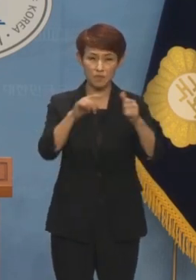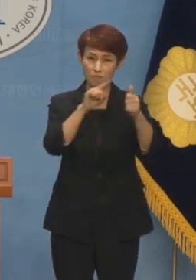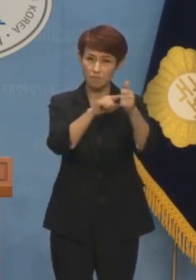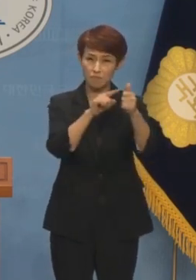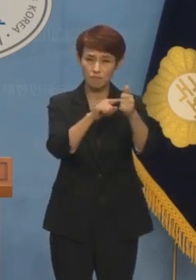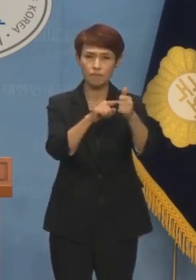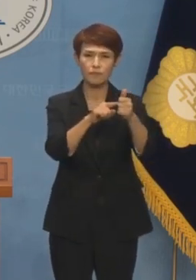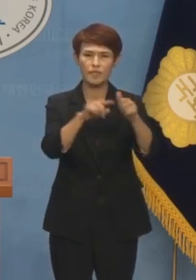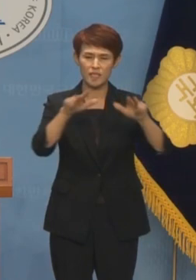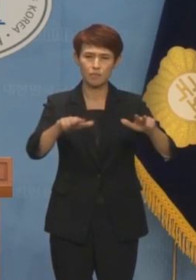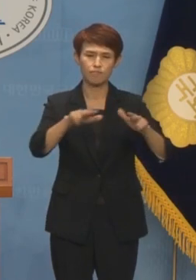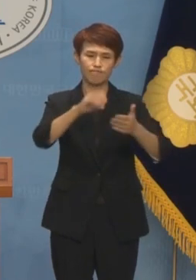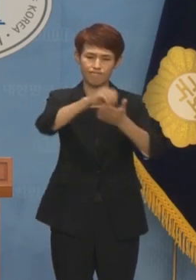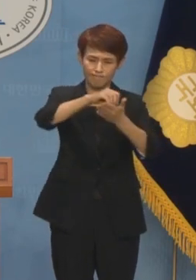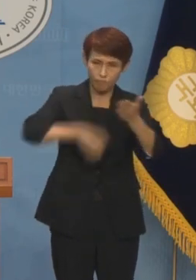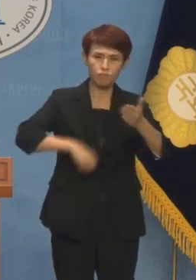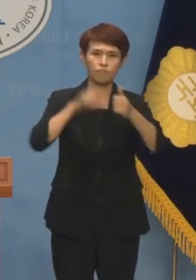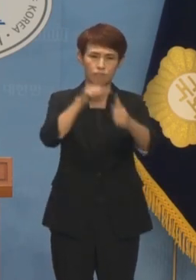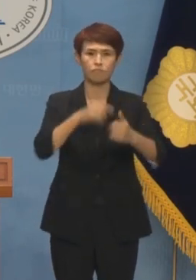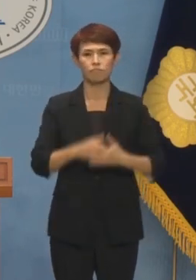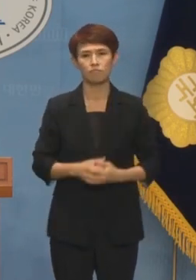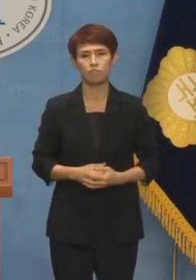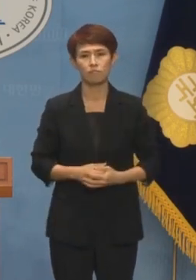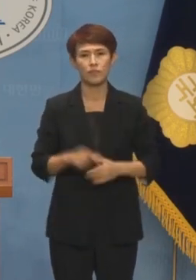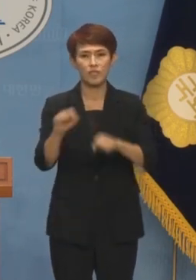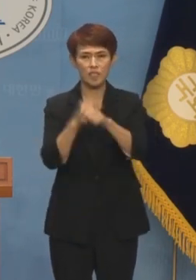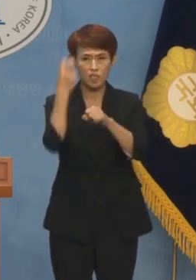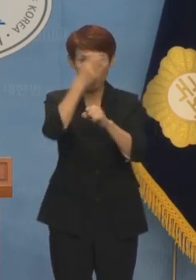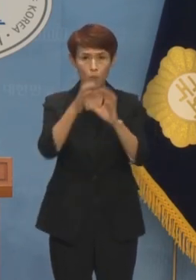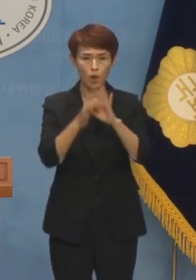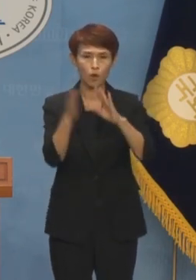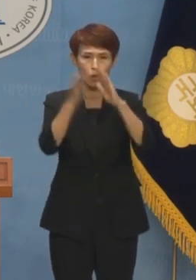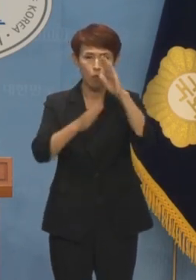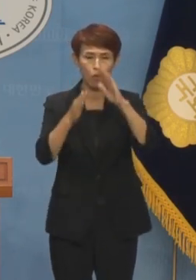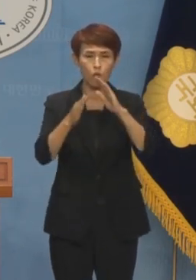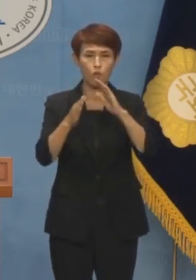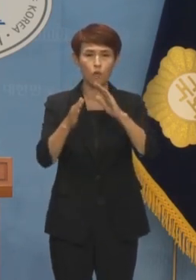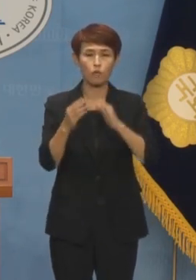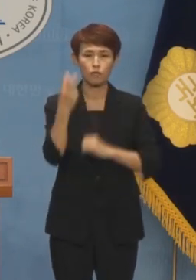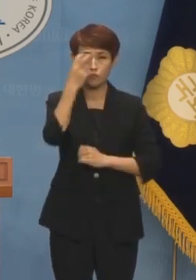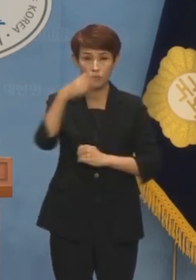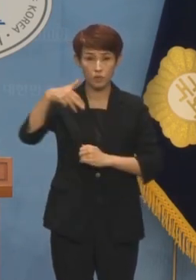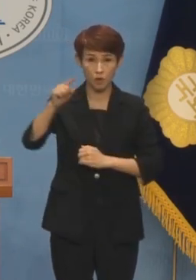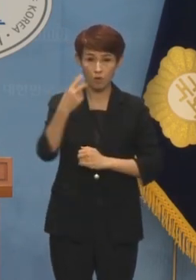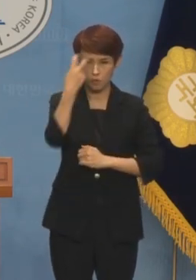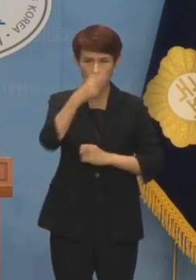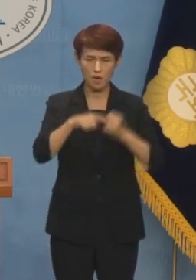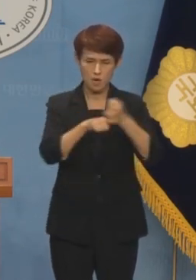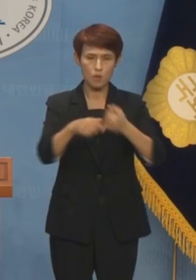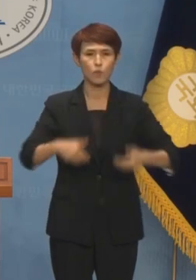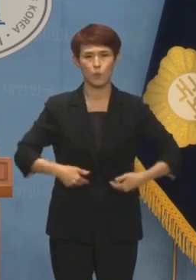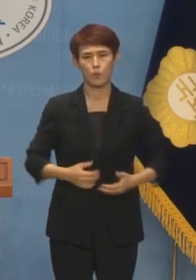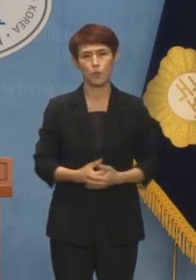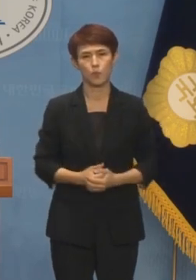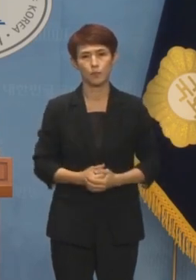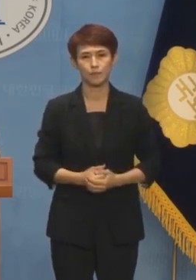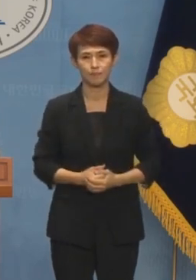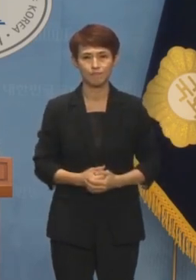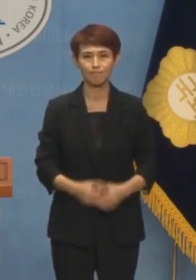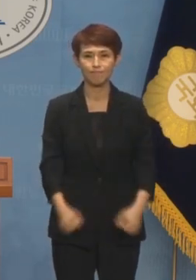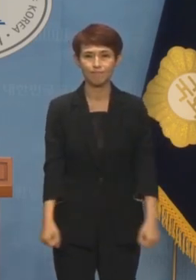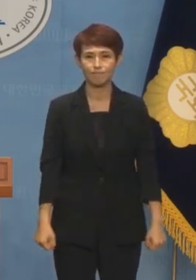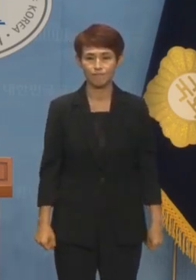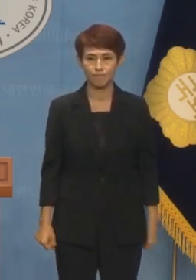김용원은 즉각 사퇴하고 이후 특검과 공수처의 조사를 받아야 할 것입니다. 이상입니다.